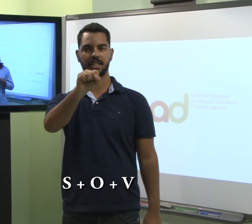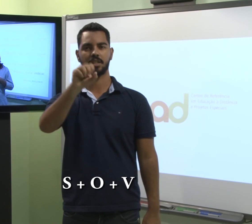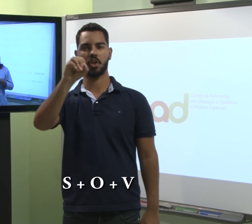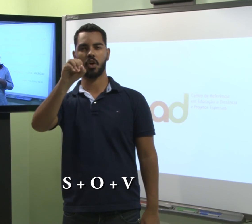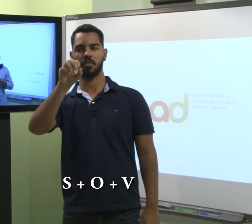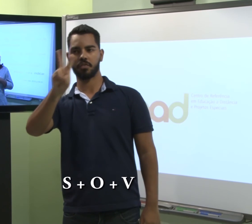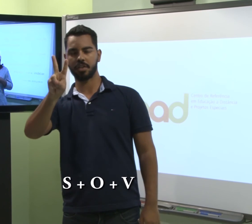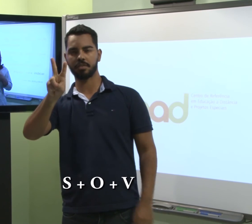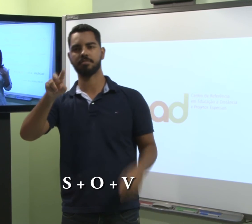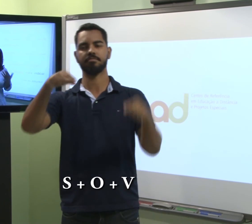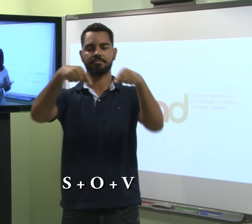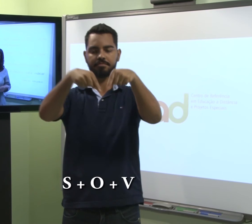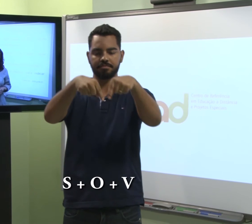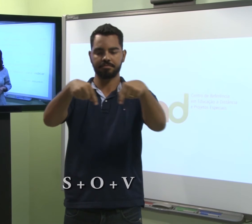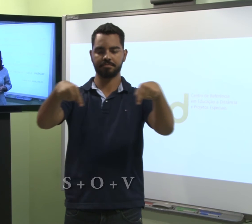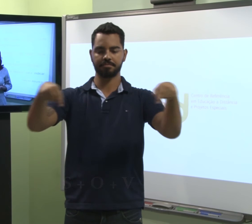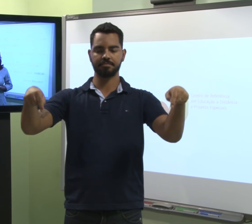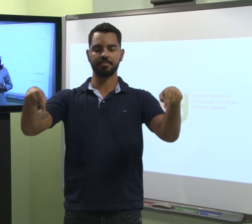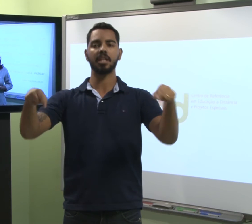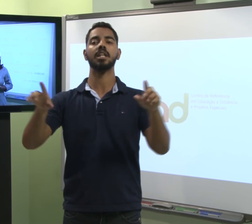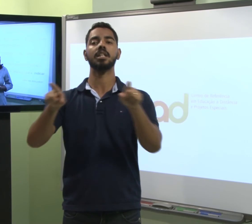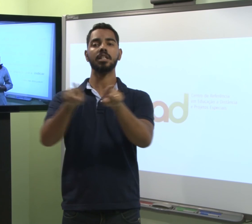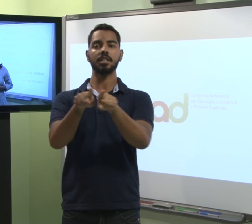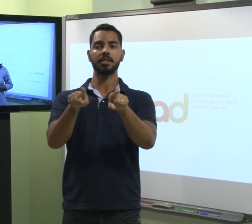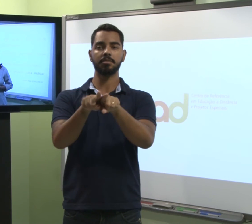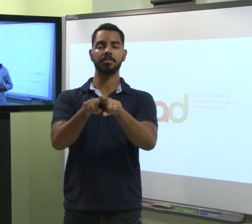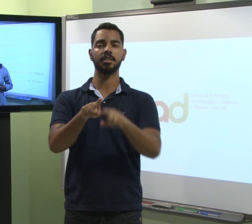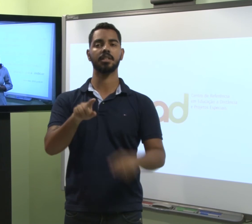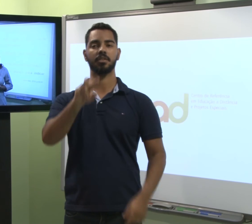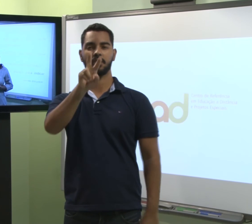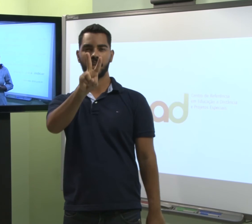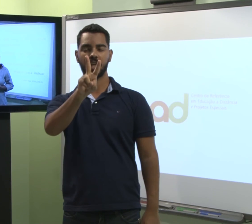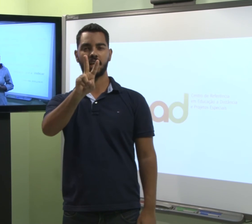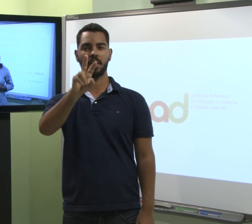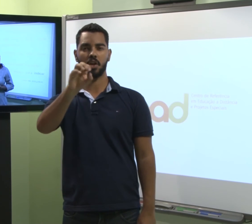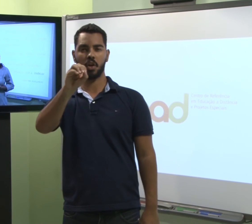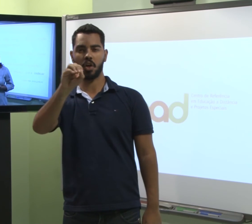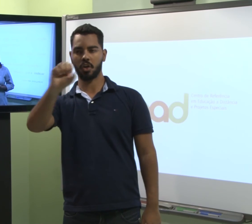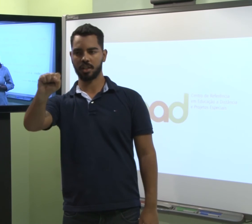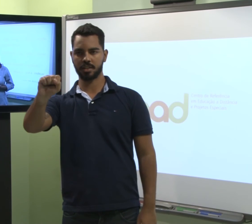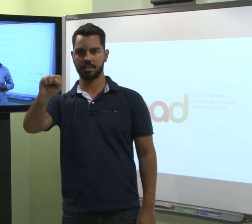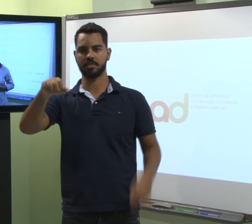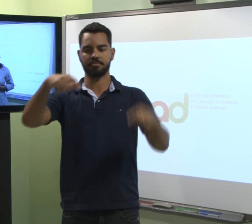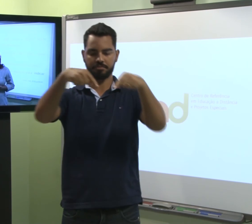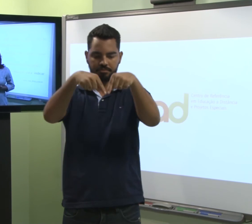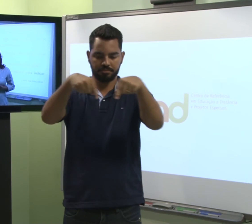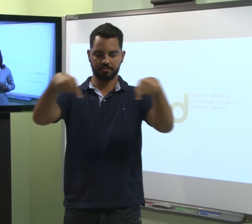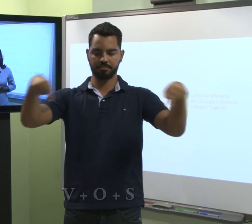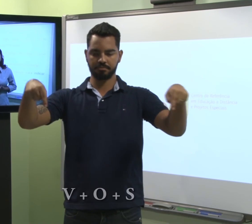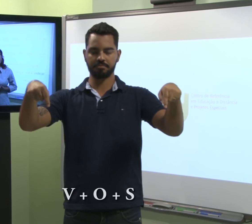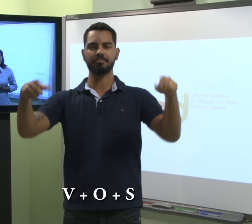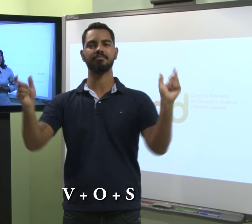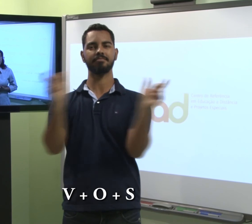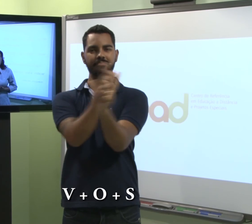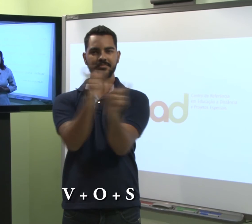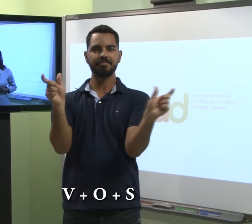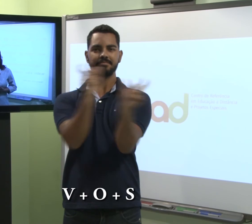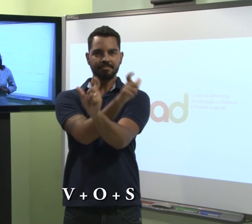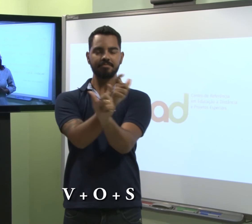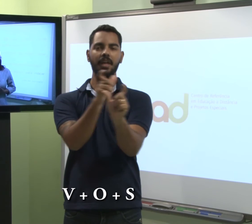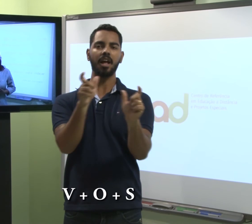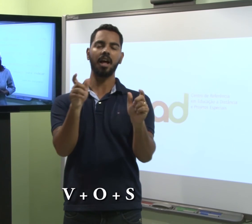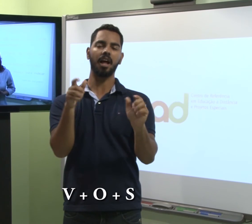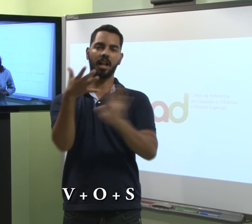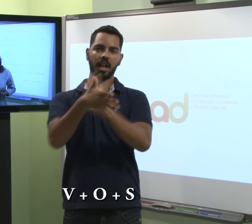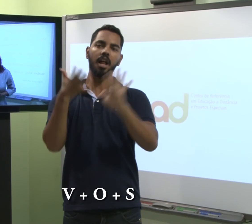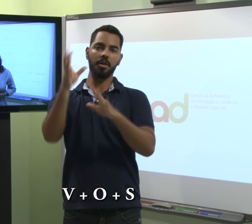objeto, verbo, e também a ordenação VOS, verbo, objeto, sujeito. Bom, então, em resumo,